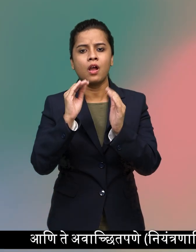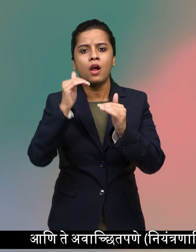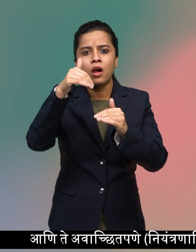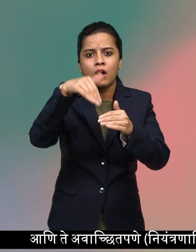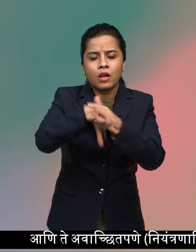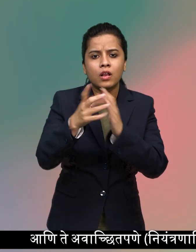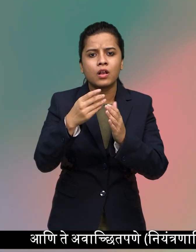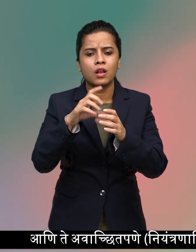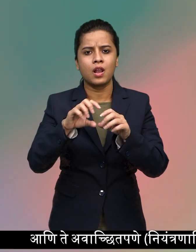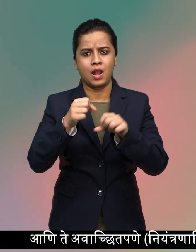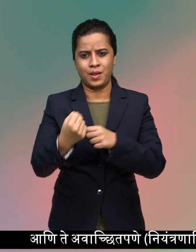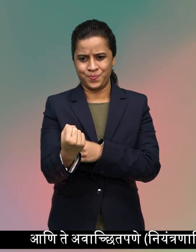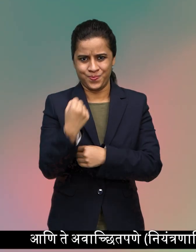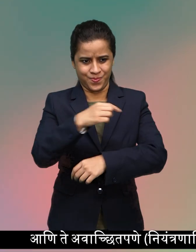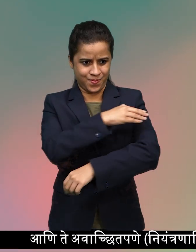करणाऱ्या स्नायूंनी तयार झालेले असते.